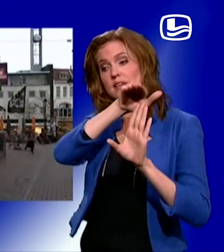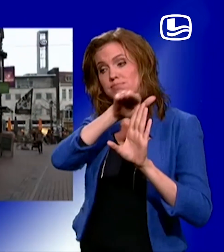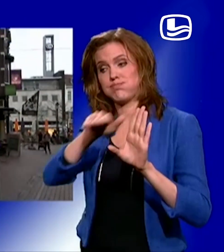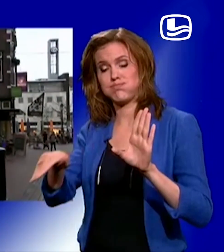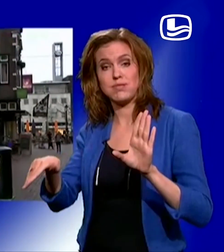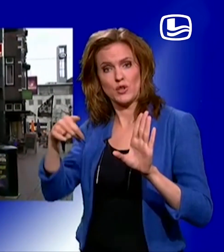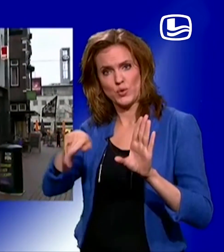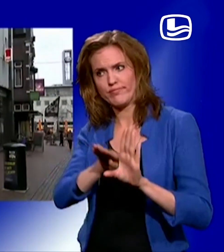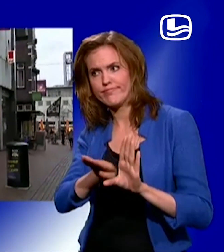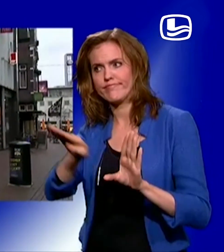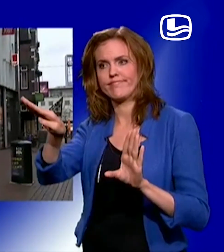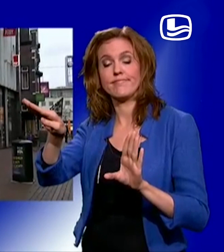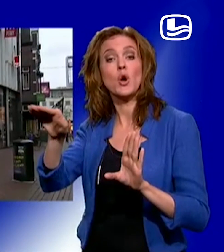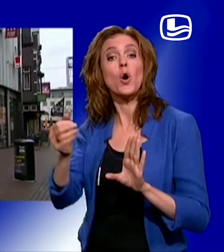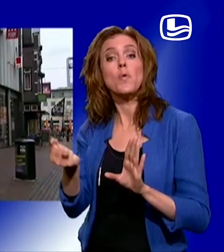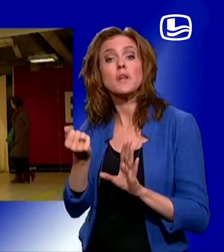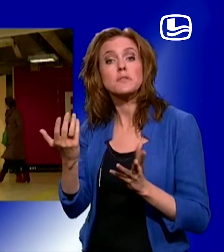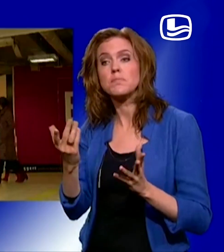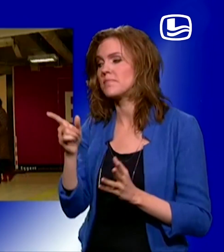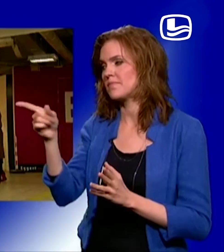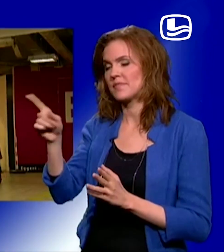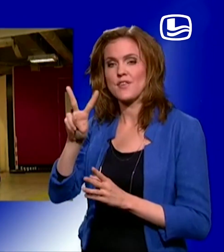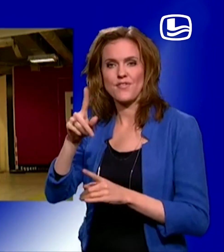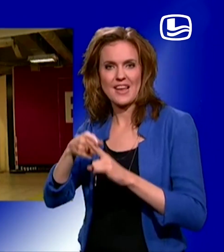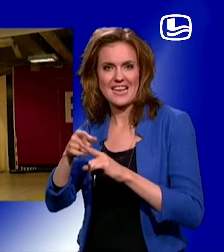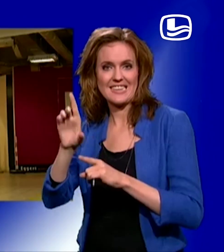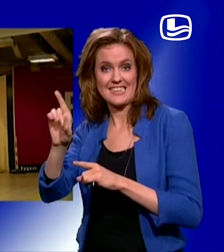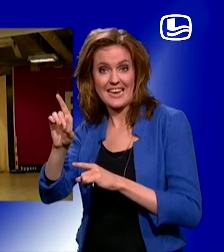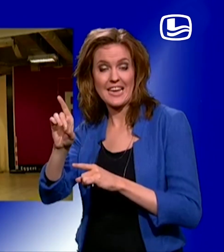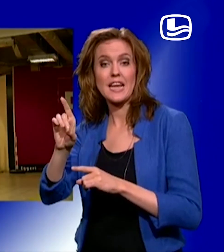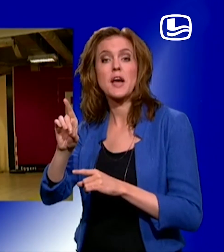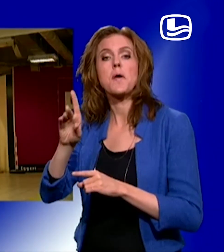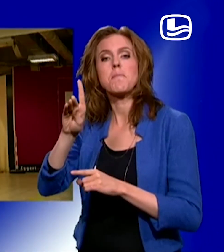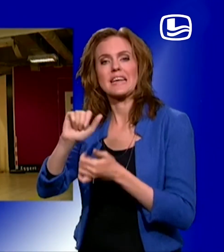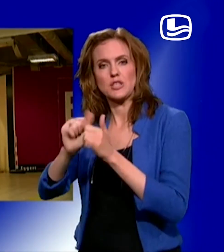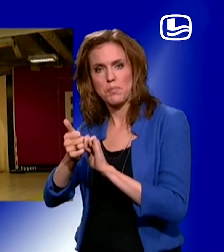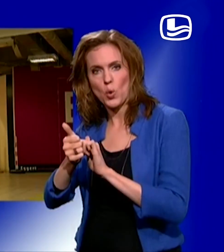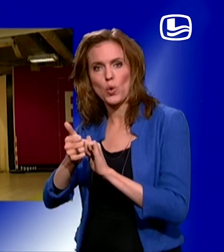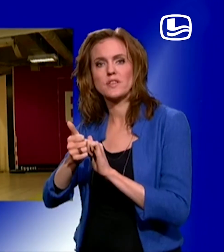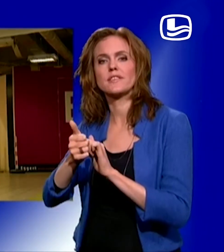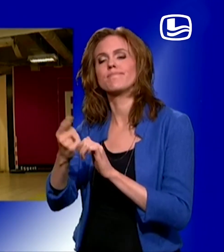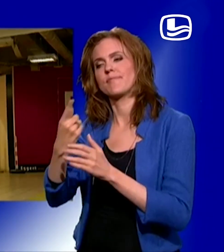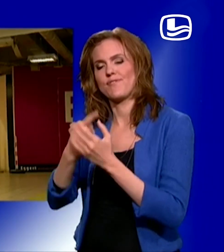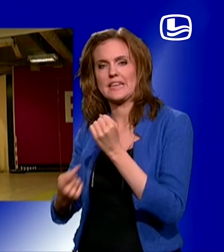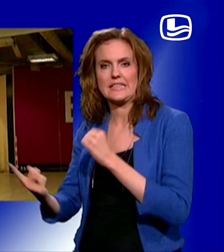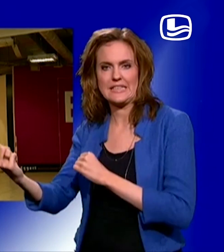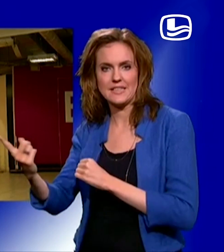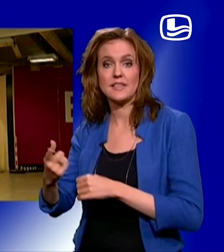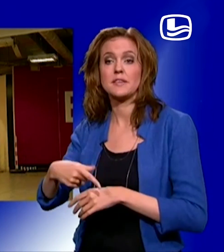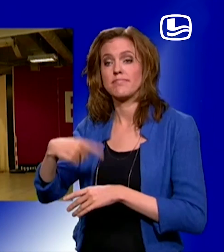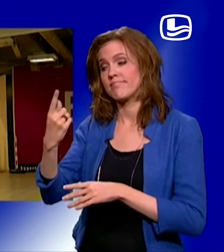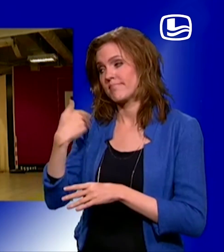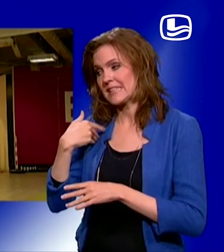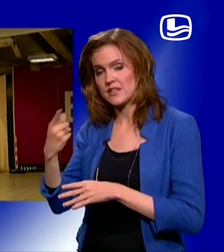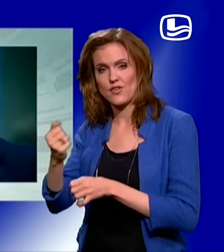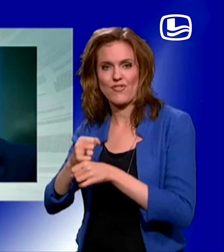Werkloos zijn, maar ze doen door het omdat van winkelketens zoals de VND, Perisport, ik weet het niet.